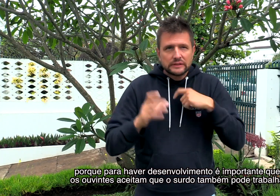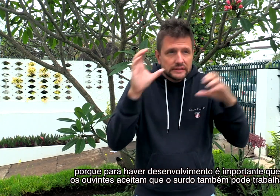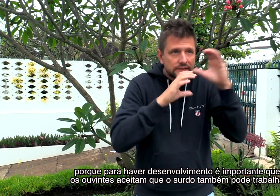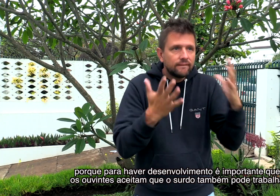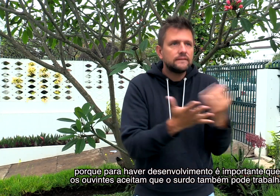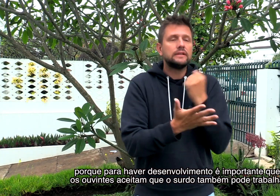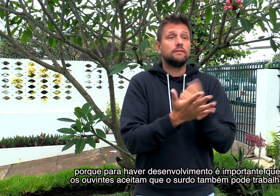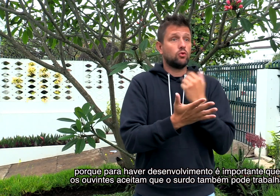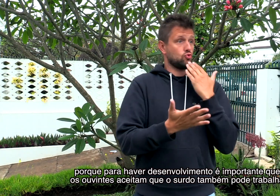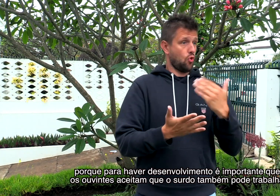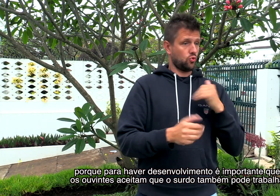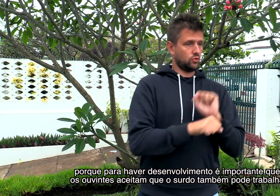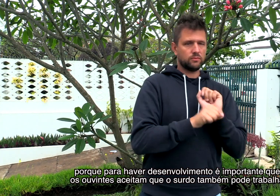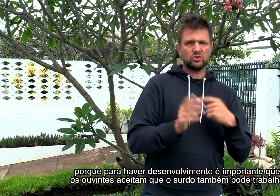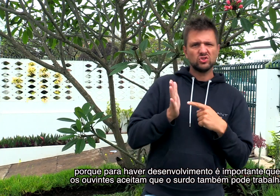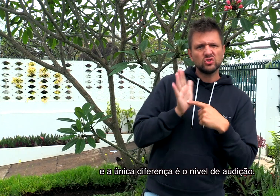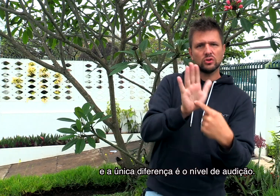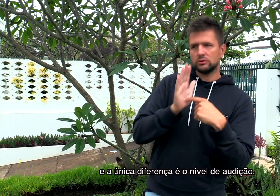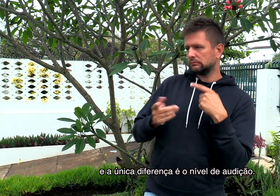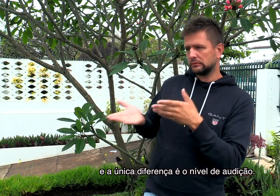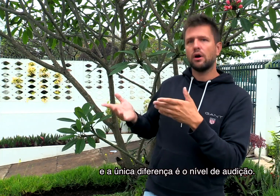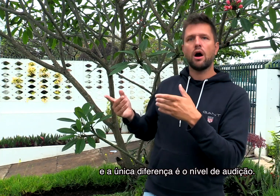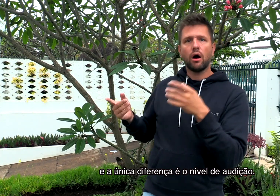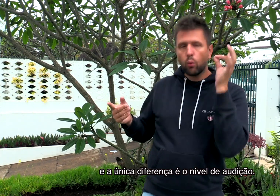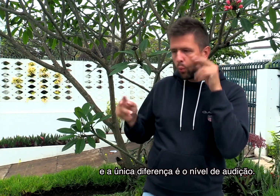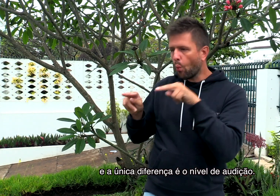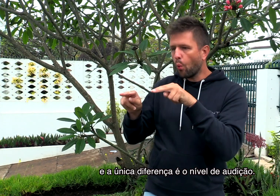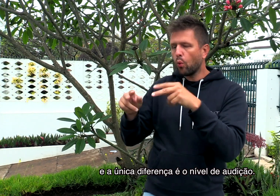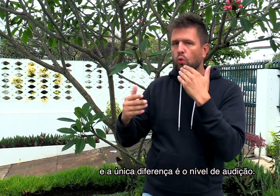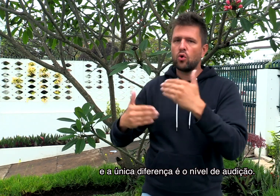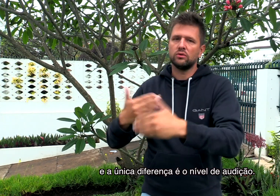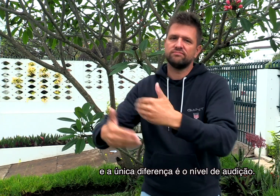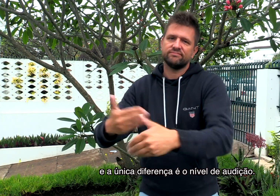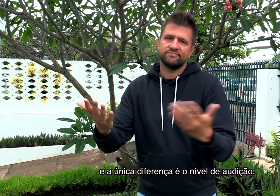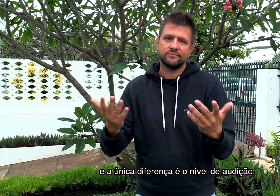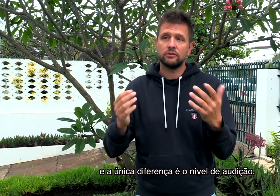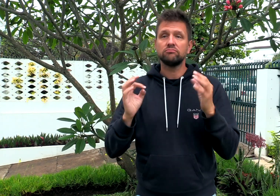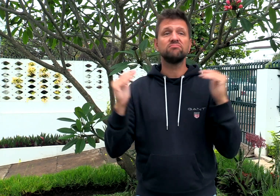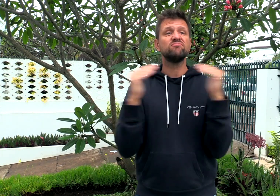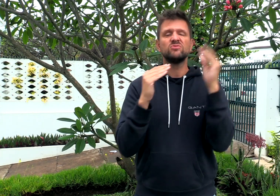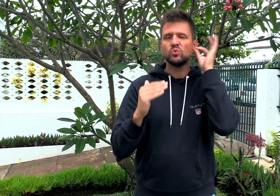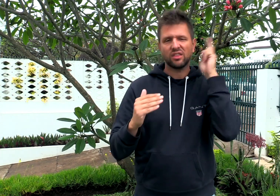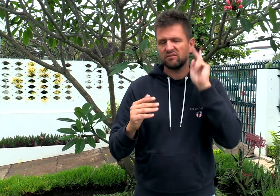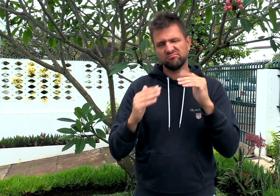aceitem que o surdo também pode trabalhar, e a única diferença é o nível de audição.